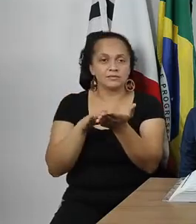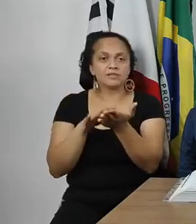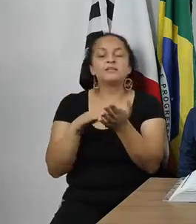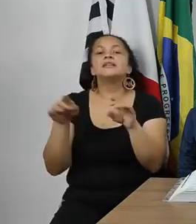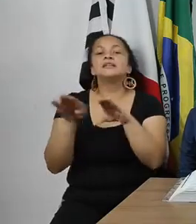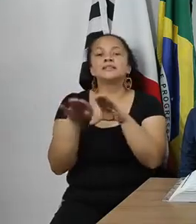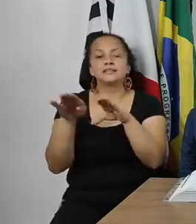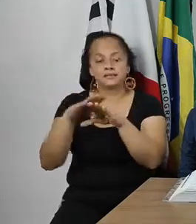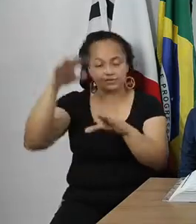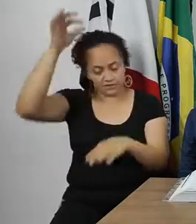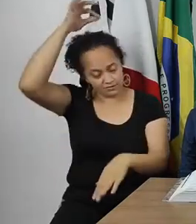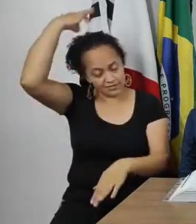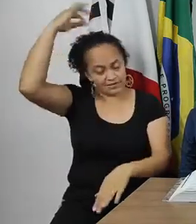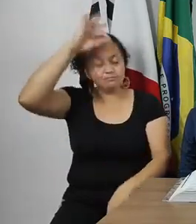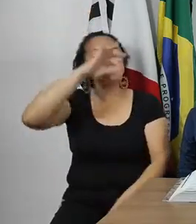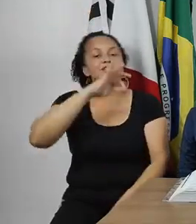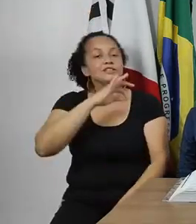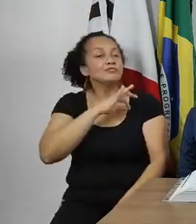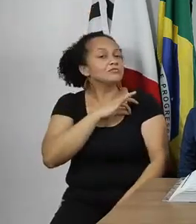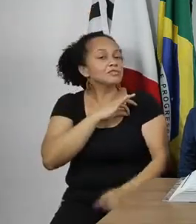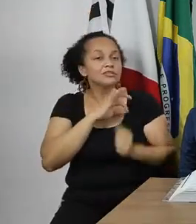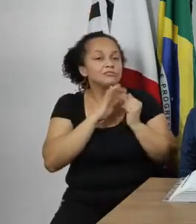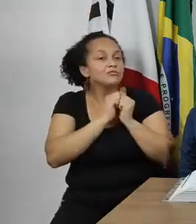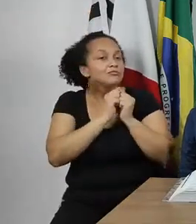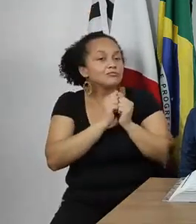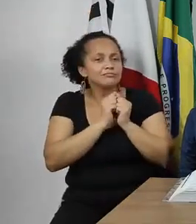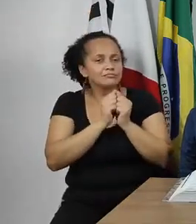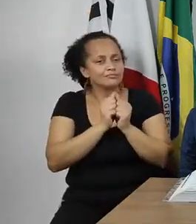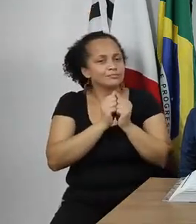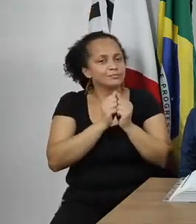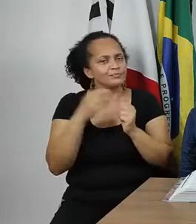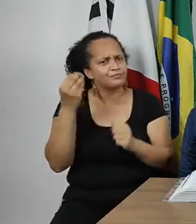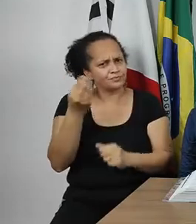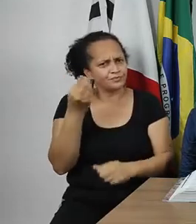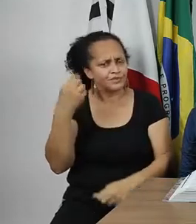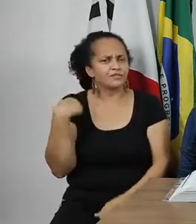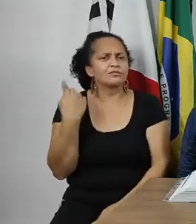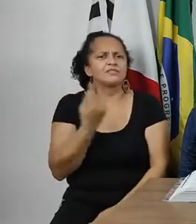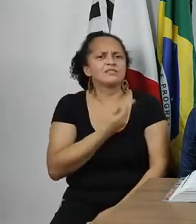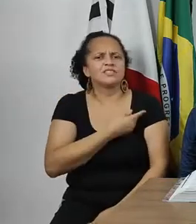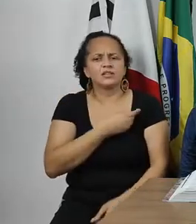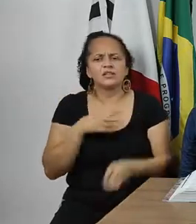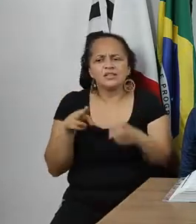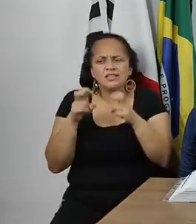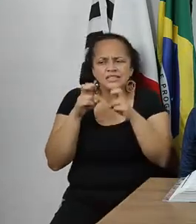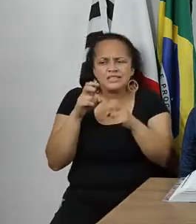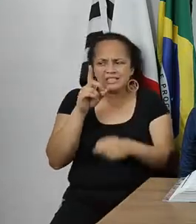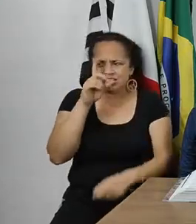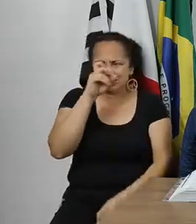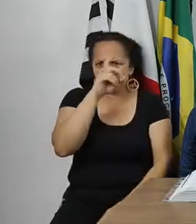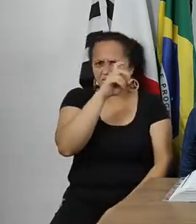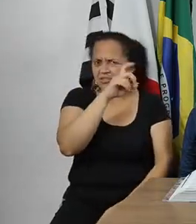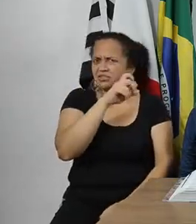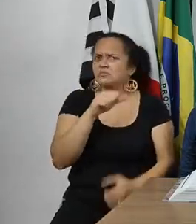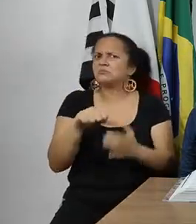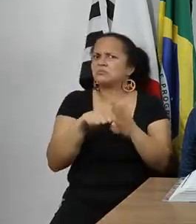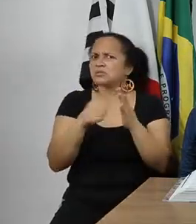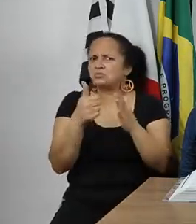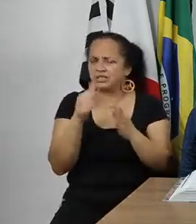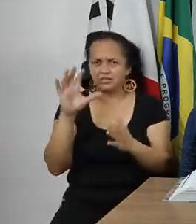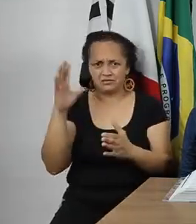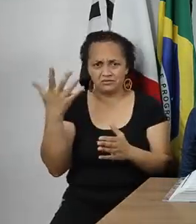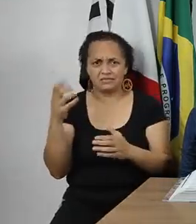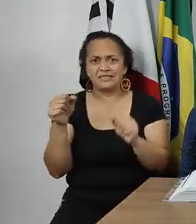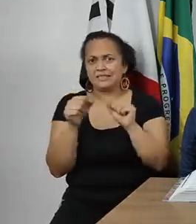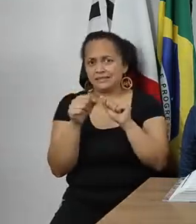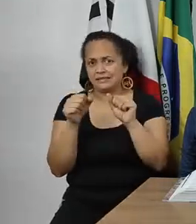habitando dentro de nós. Então, quando a gente se depara com uma situação difícil, a primeira coisa que devemos